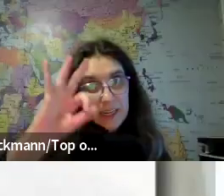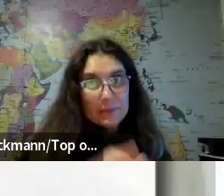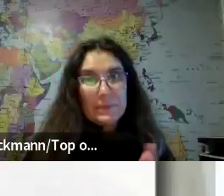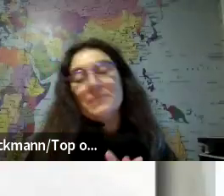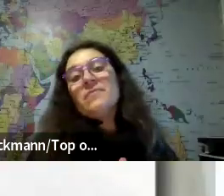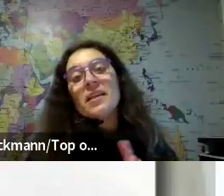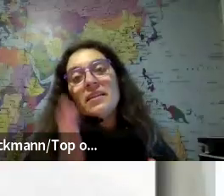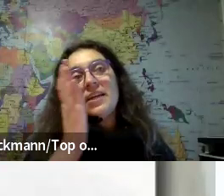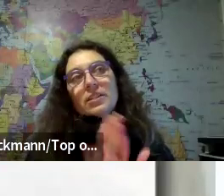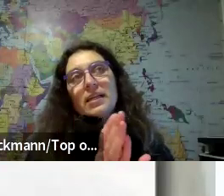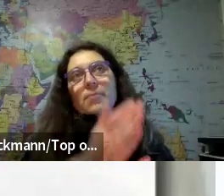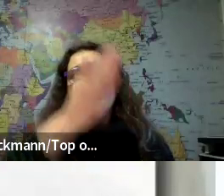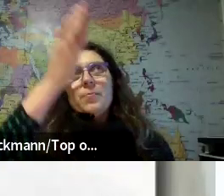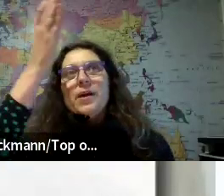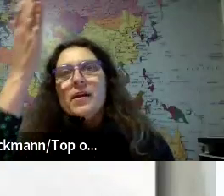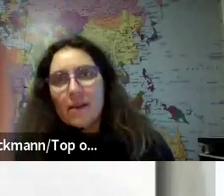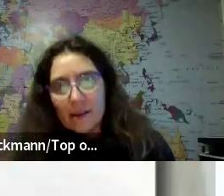tres UCL. Diagnosticamos después.